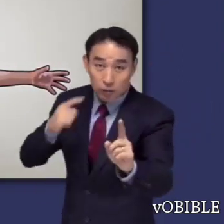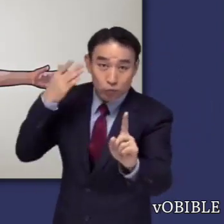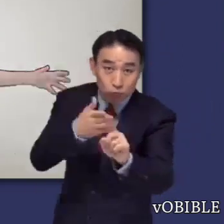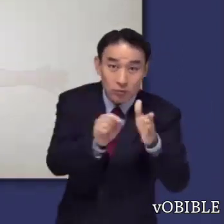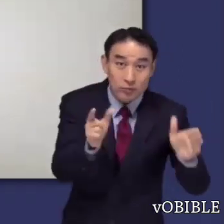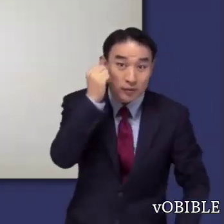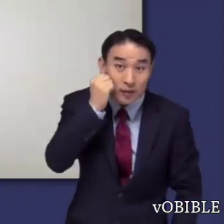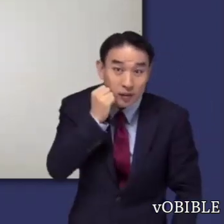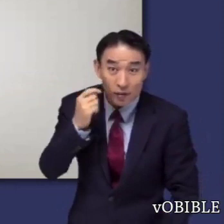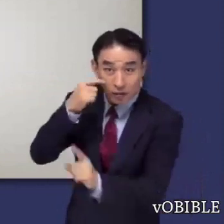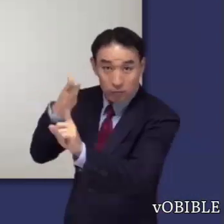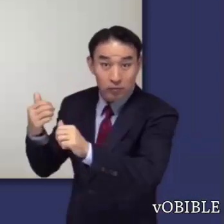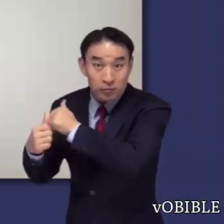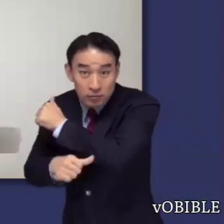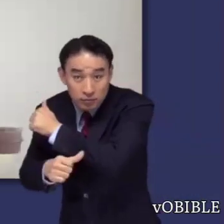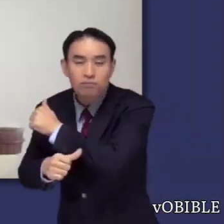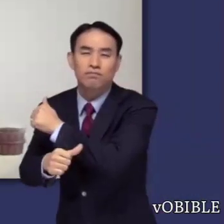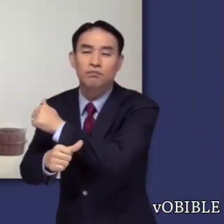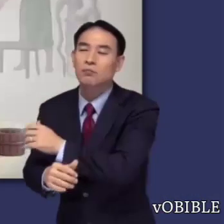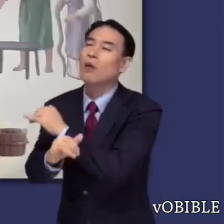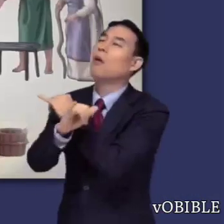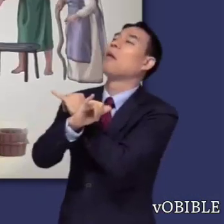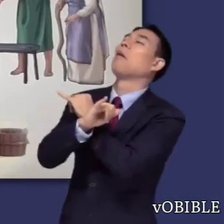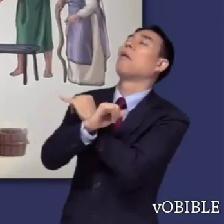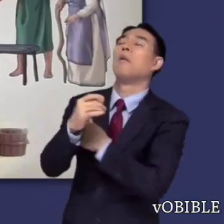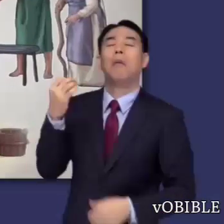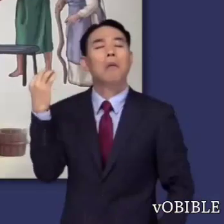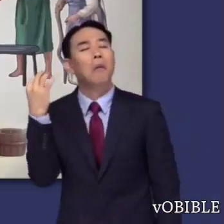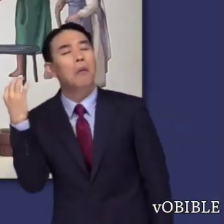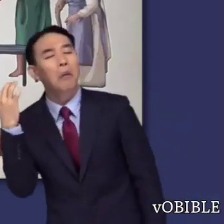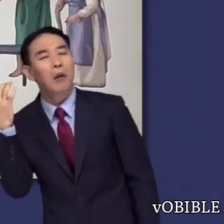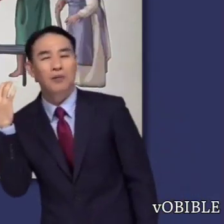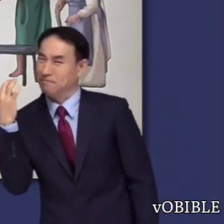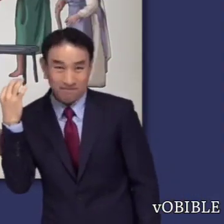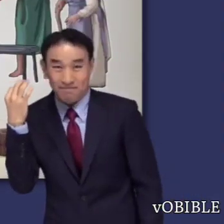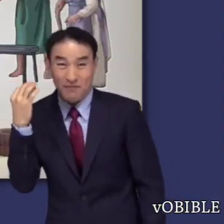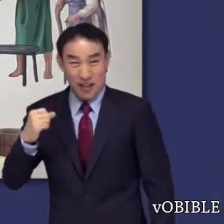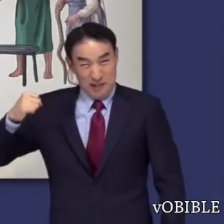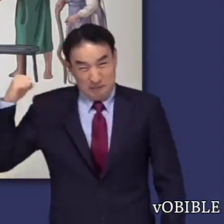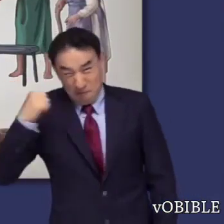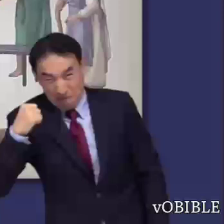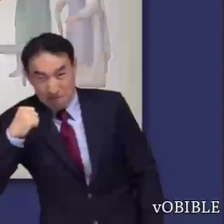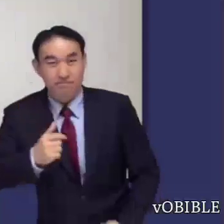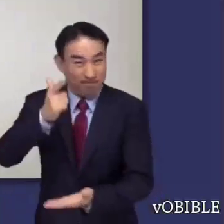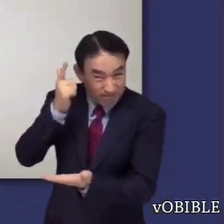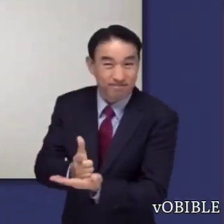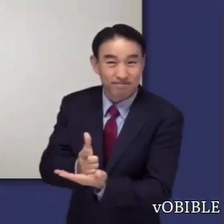去够到某个东西。保罗借此说明，弟兄如果想多为会众服务，就需要付出努